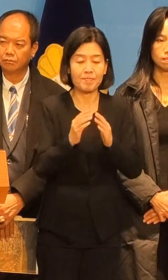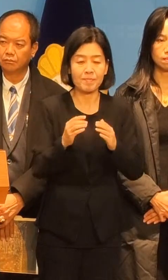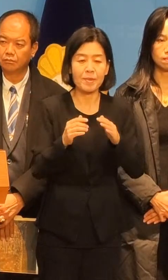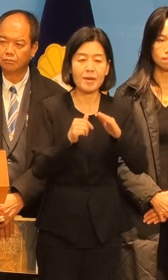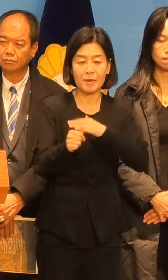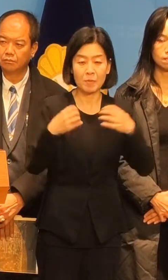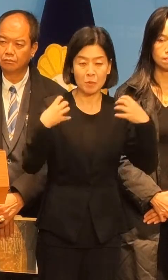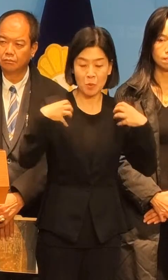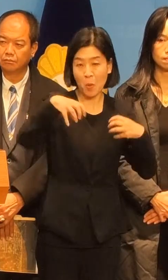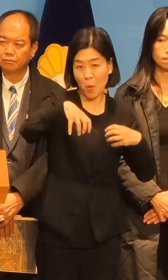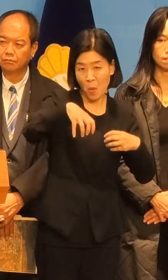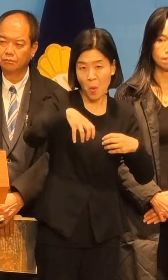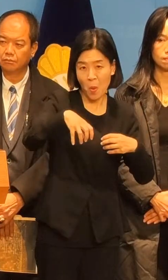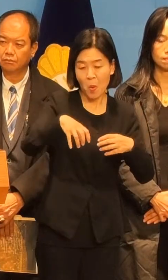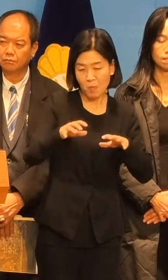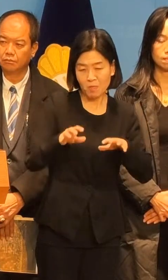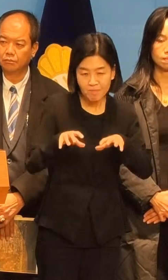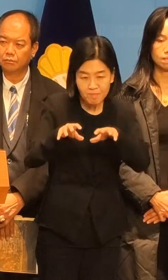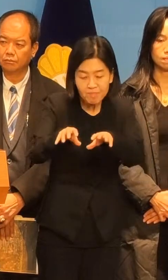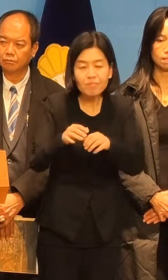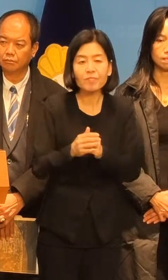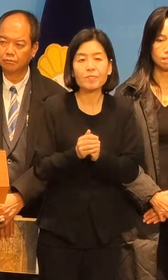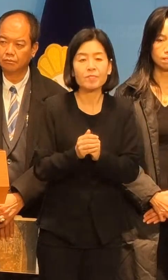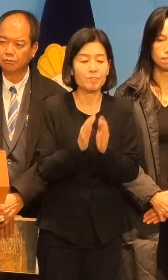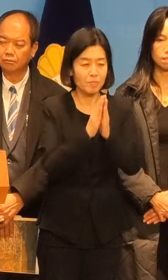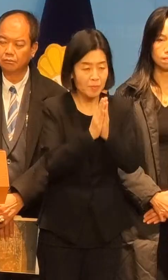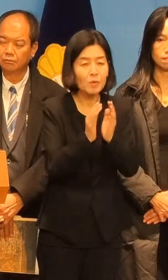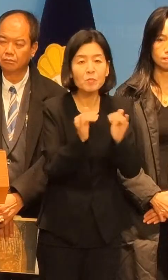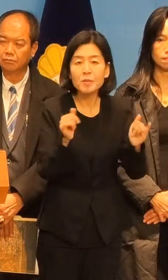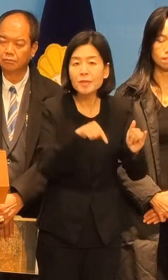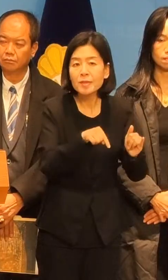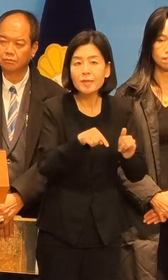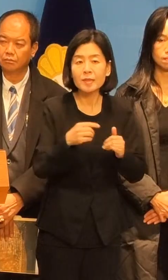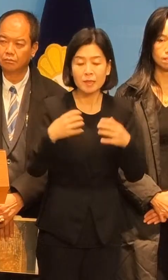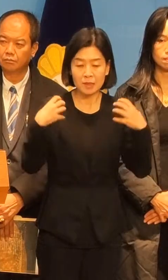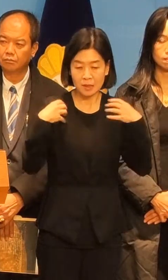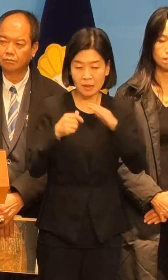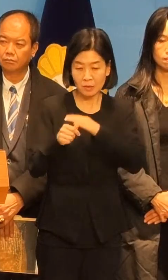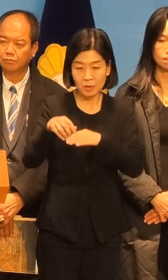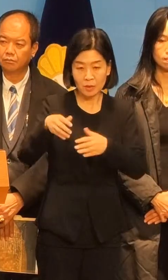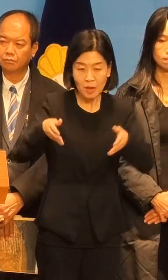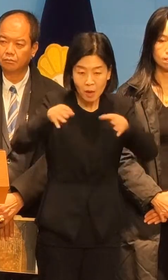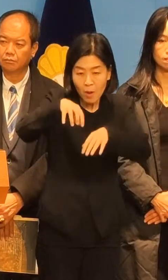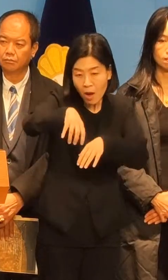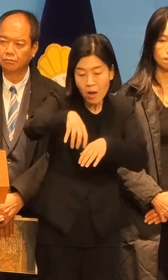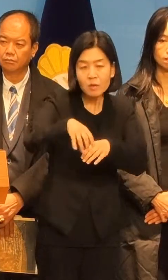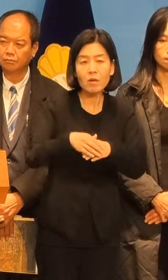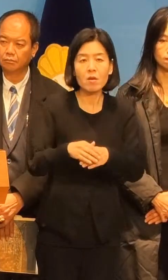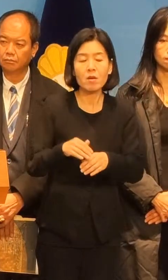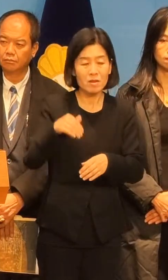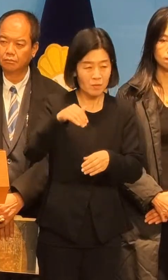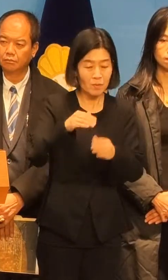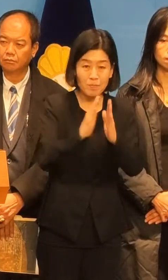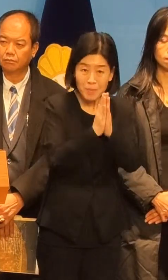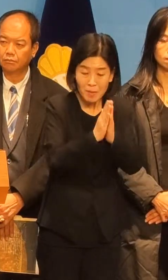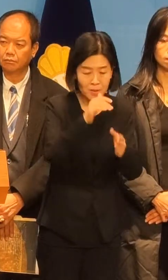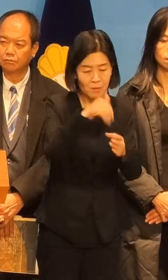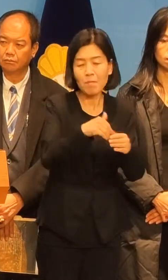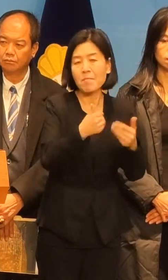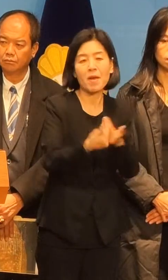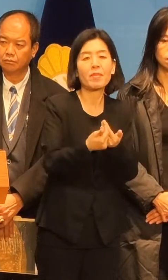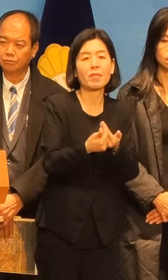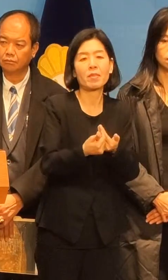사전 투표 중인데요. 미얀마 국민들이 대사관 앞에서 선거 반대 운동을 지금